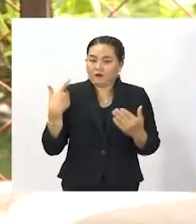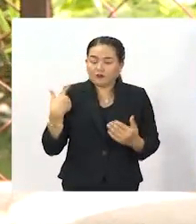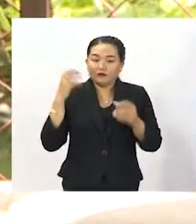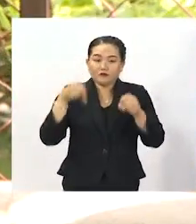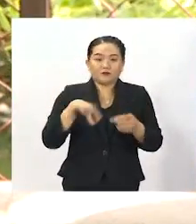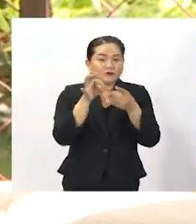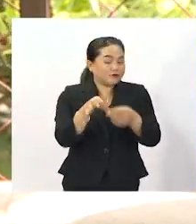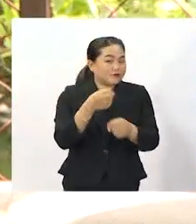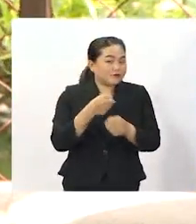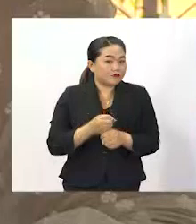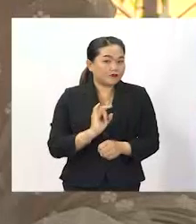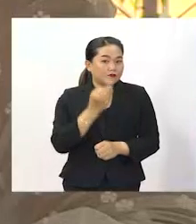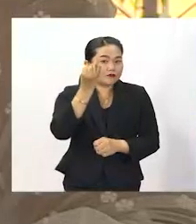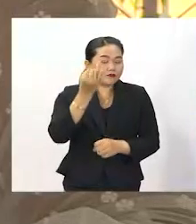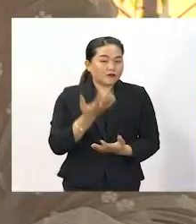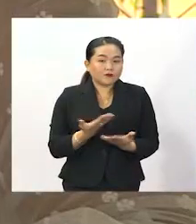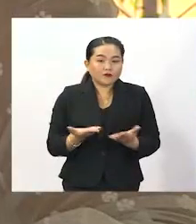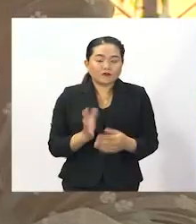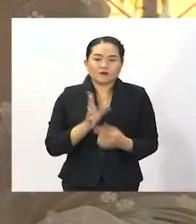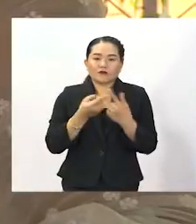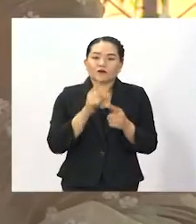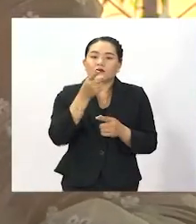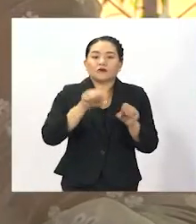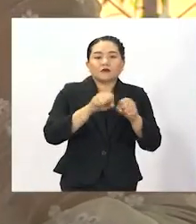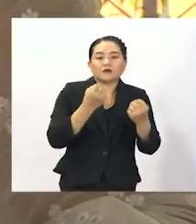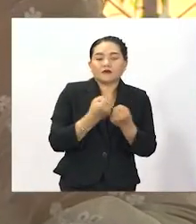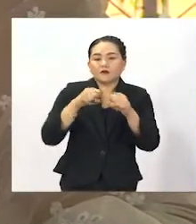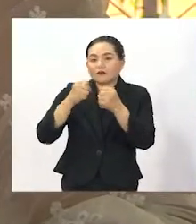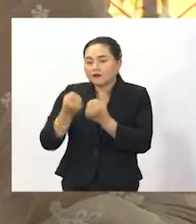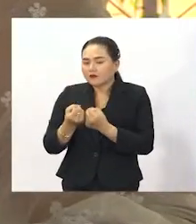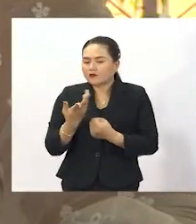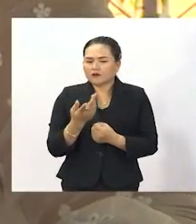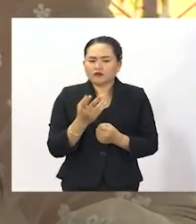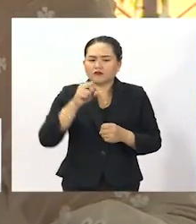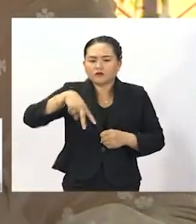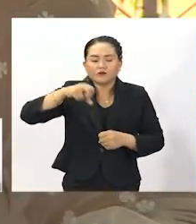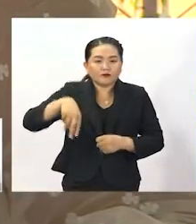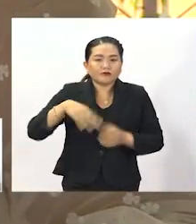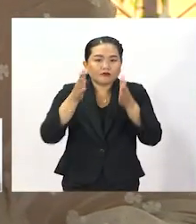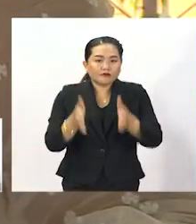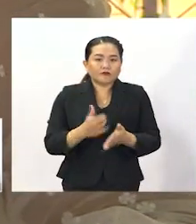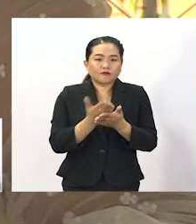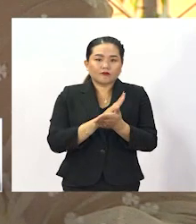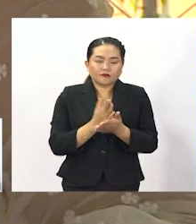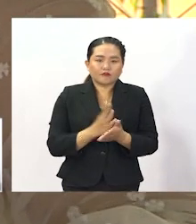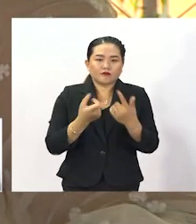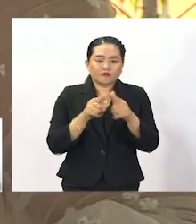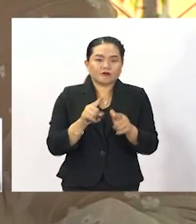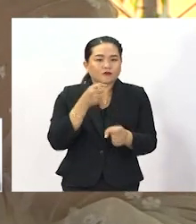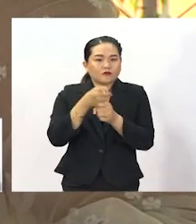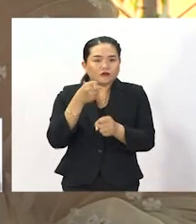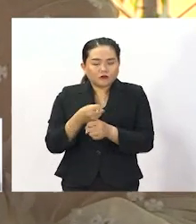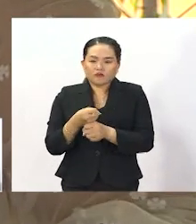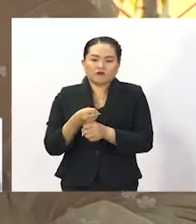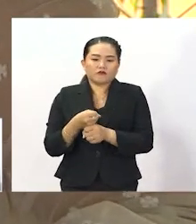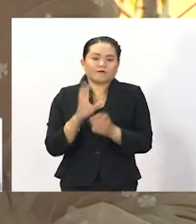ទៅធ្វើការងារទាំងអស់នេះ យើងមើលទៅតាមស្ថាប័នផ្សេងផ្សេងដូចជាគាត់មានត្រូវការតម្រូវការអញ្ចឹងយើងឃើញថាការងារហ្នឹង